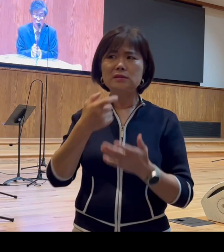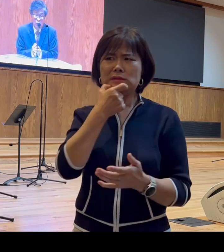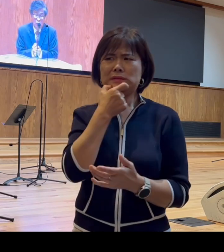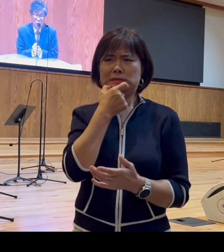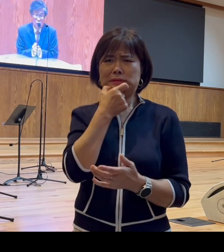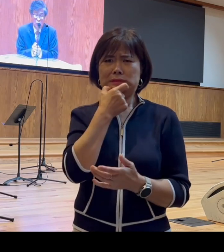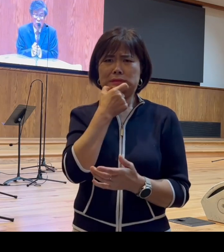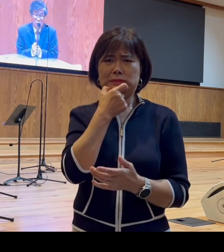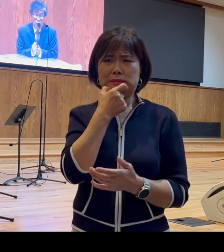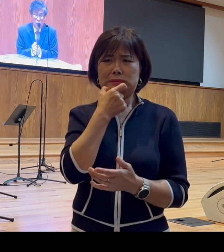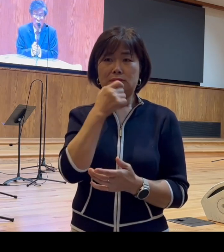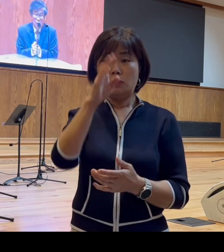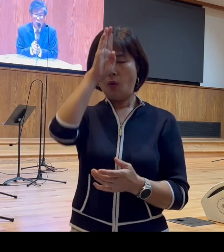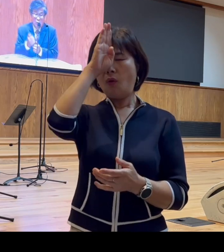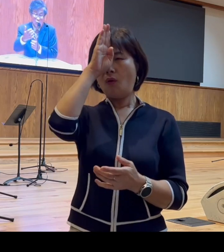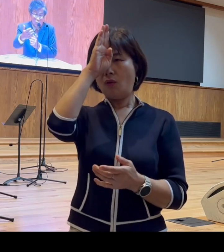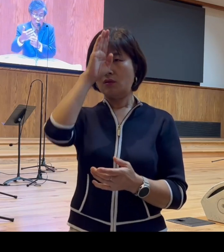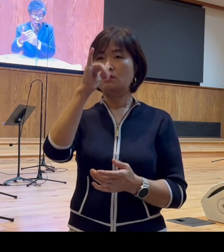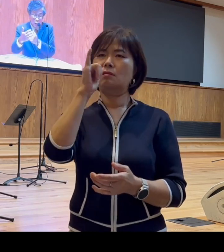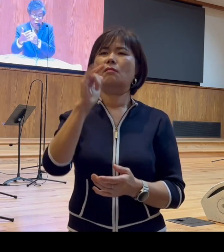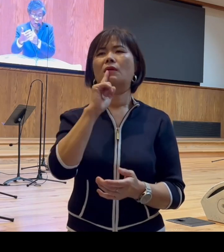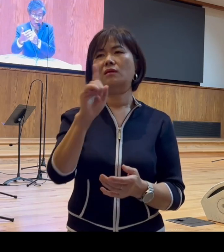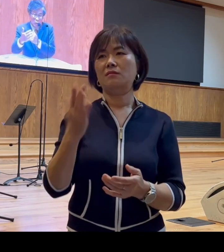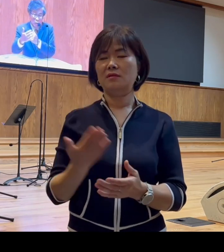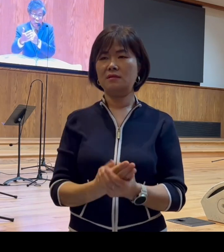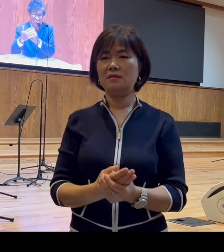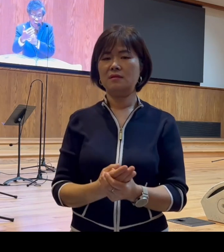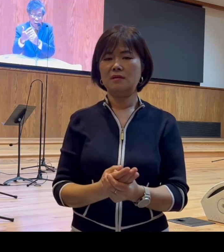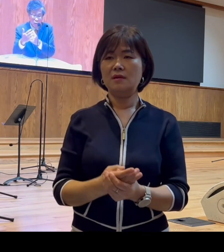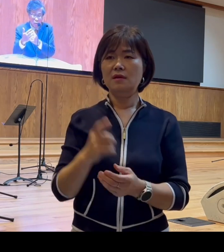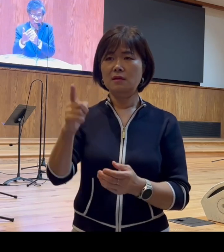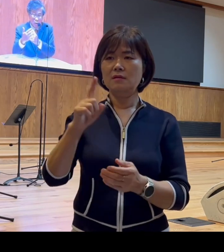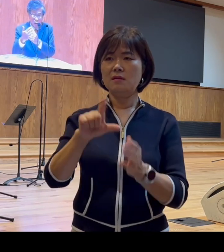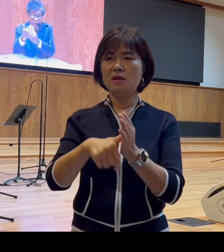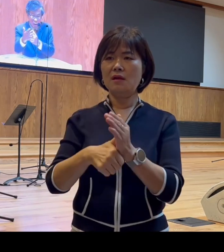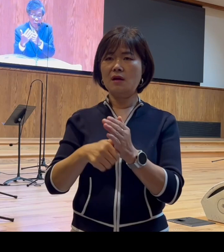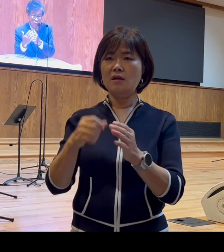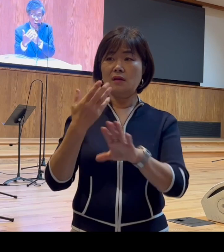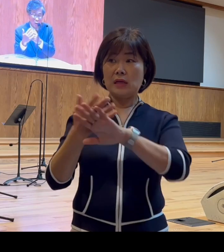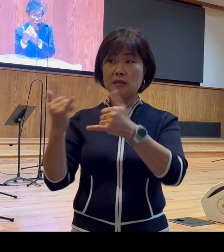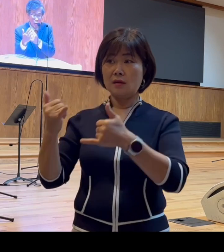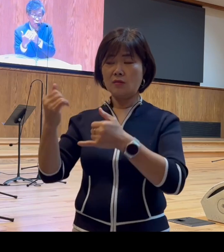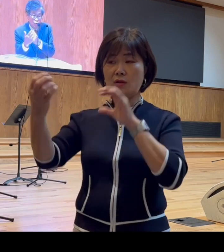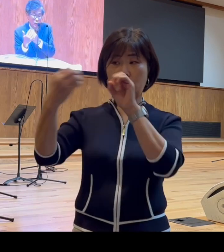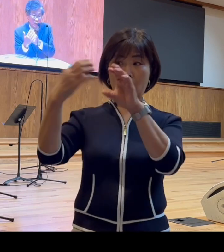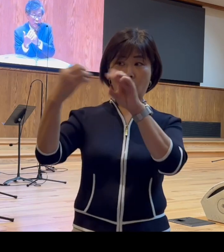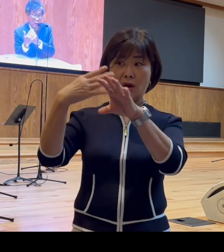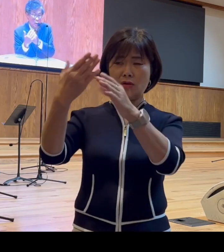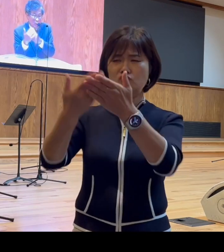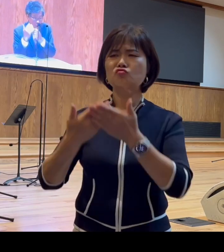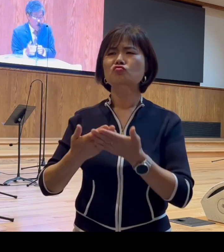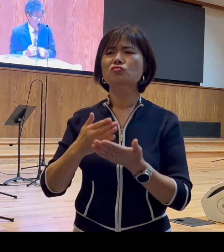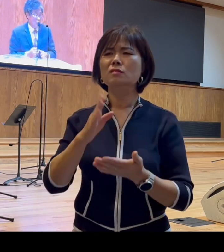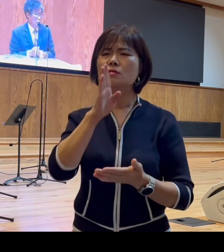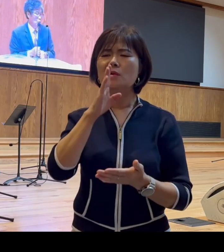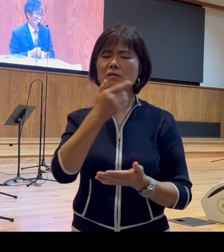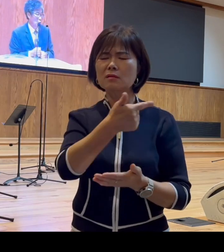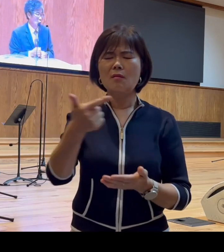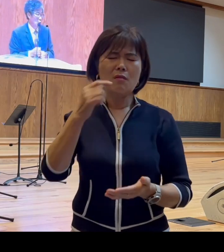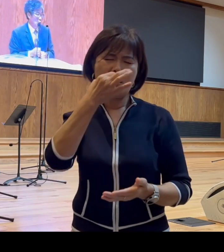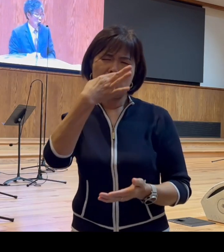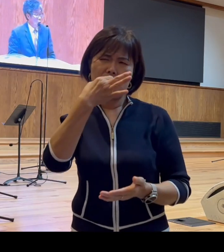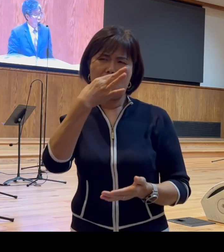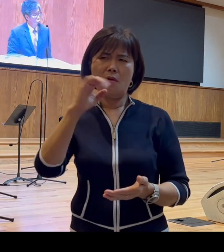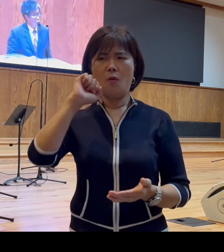못해요. 그러니까 이런 상황에서 실시간으로 다른 사람과 이야기를 주고받는 게 너무 부담스러운